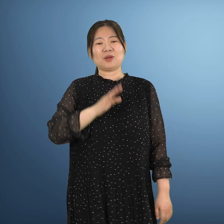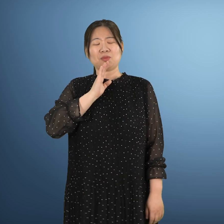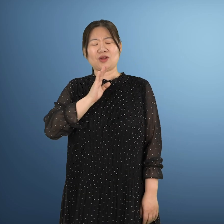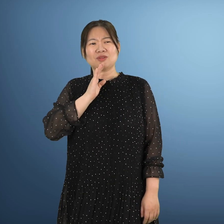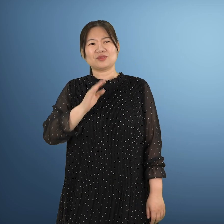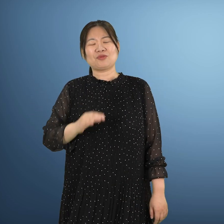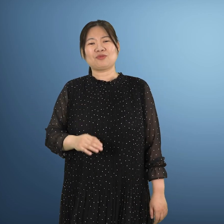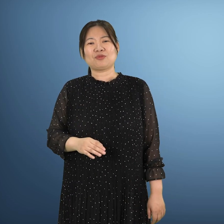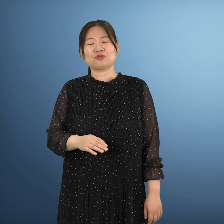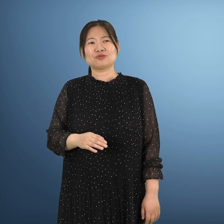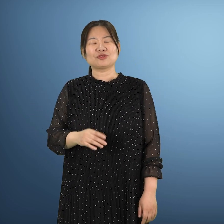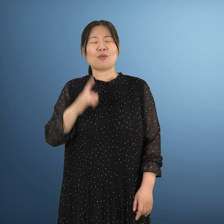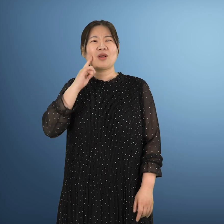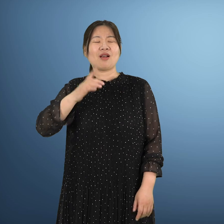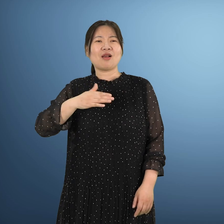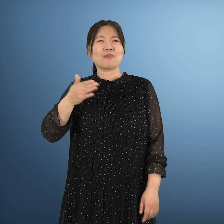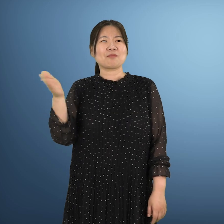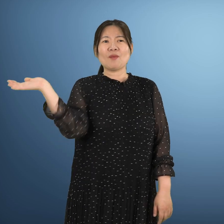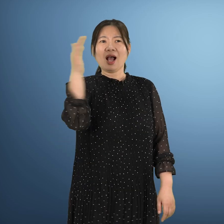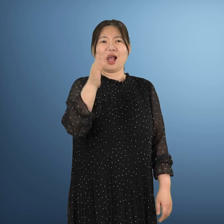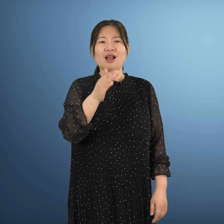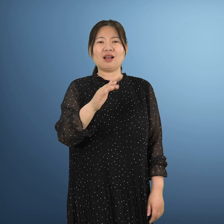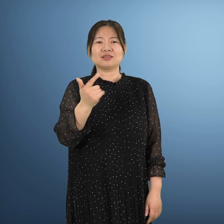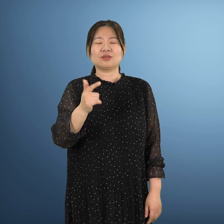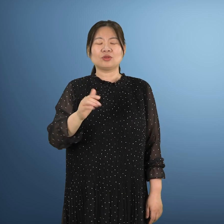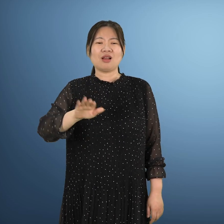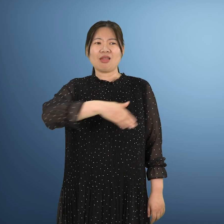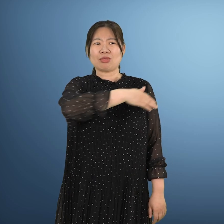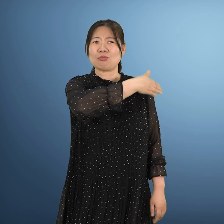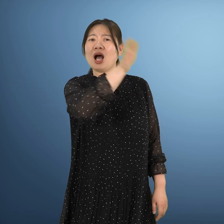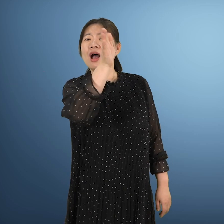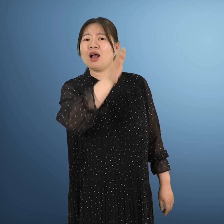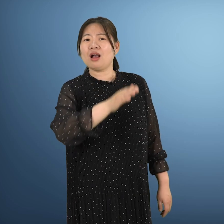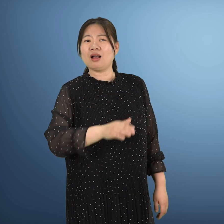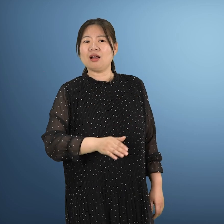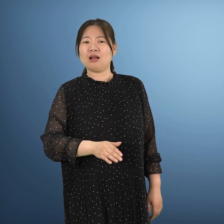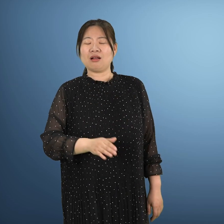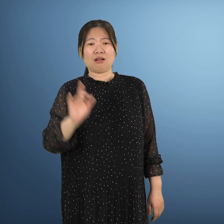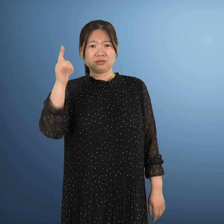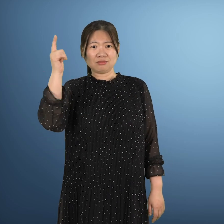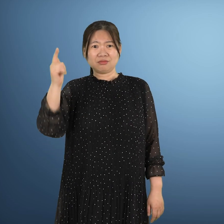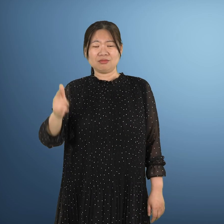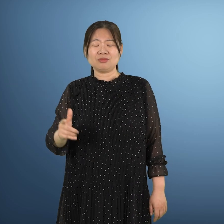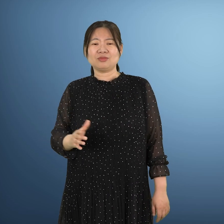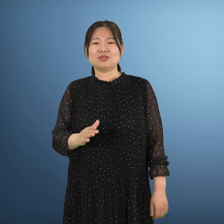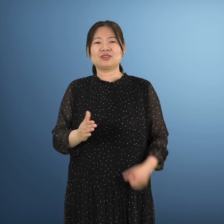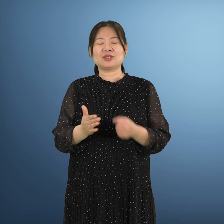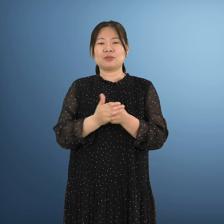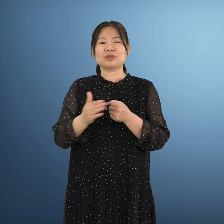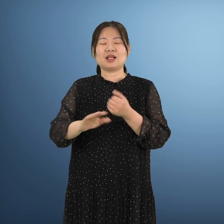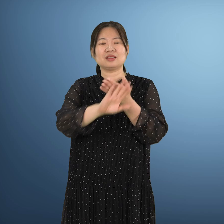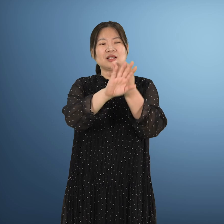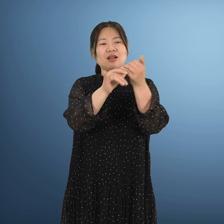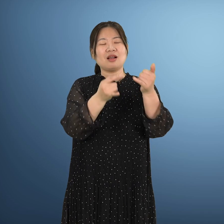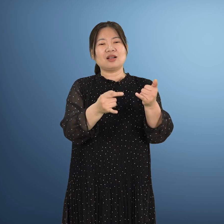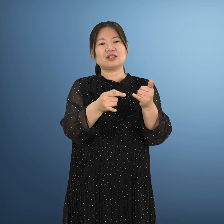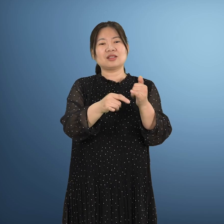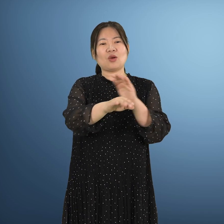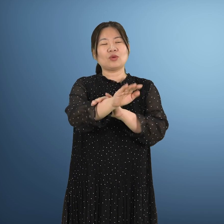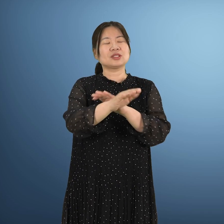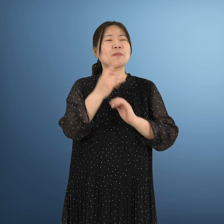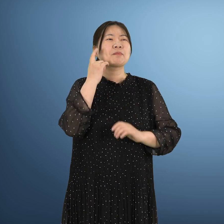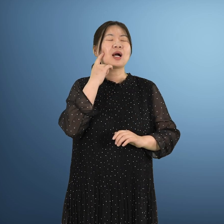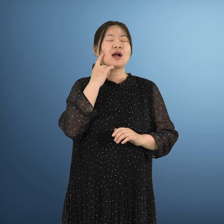이렇게 뺨을 때릴 수는 없잖아요. 손등으로 때려야 되는. 그래서 상대방의